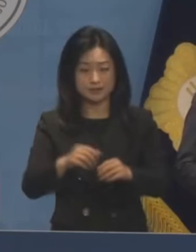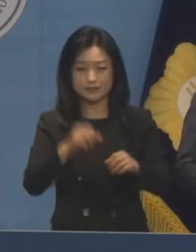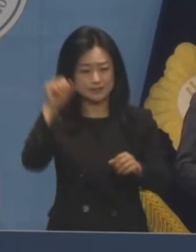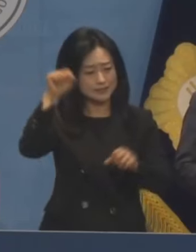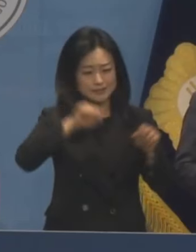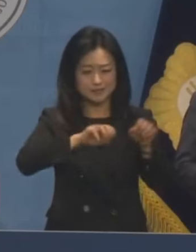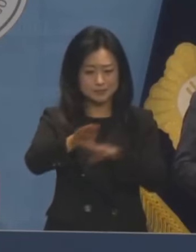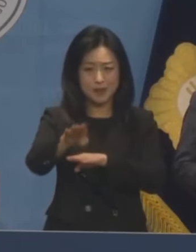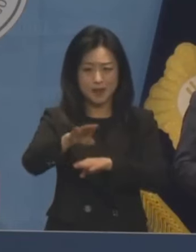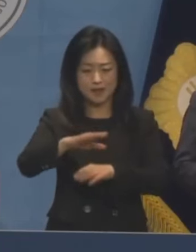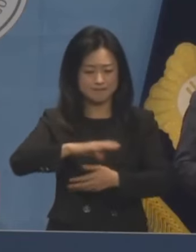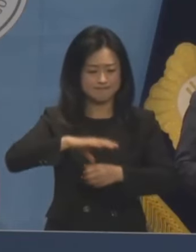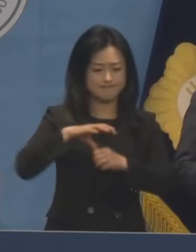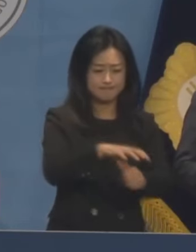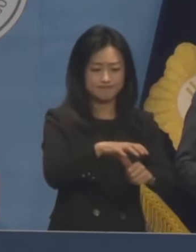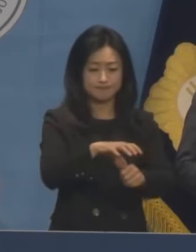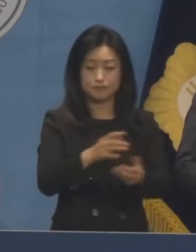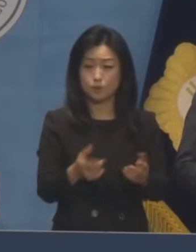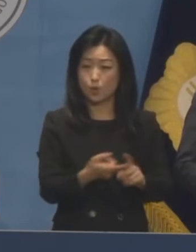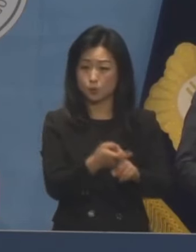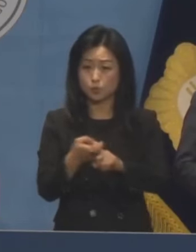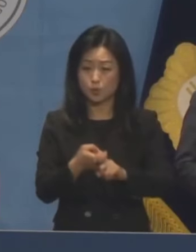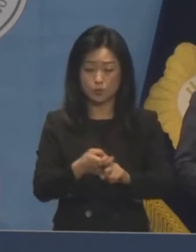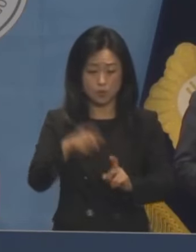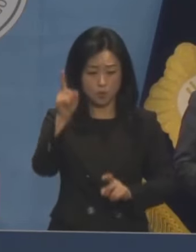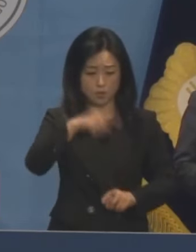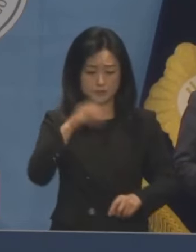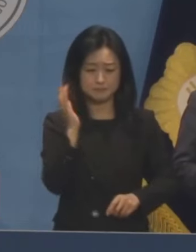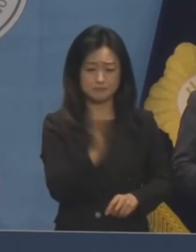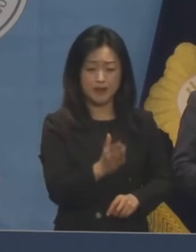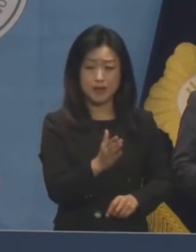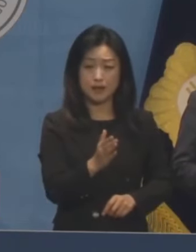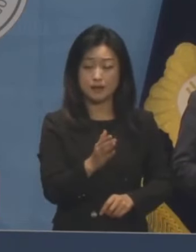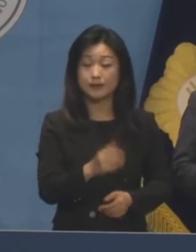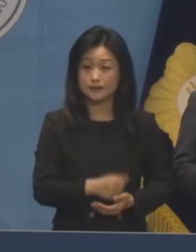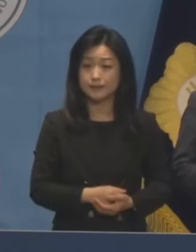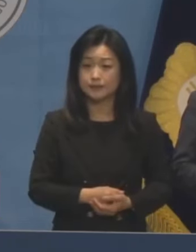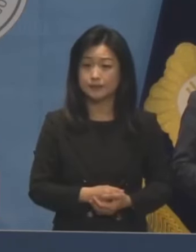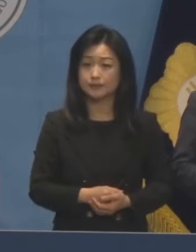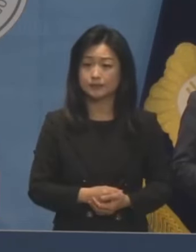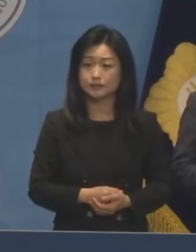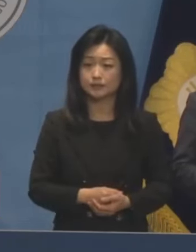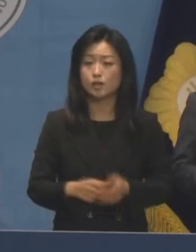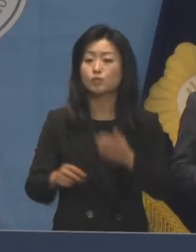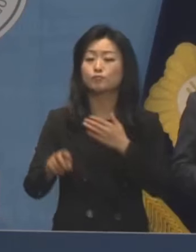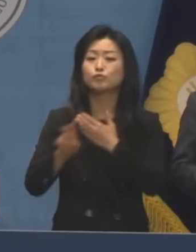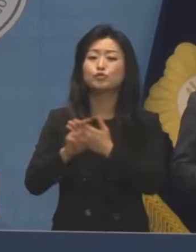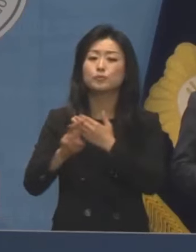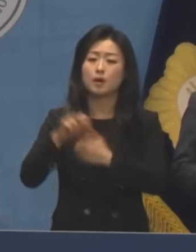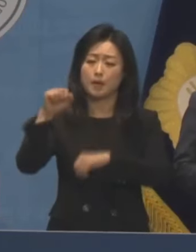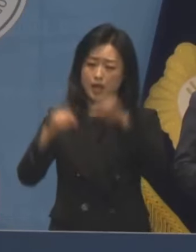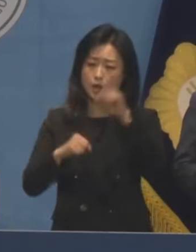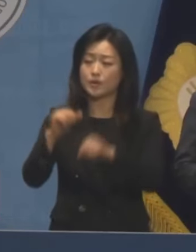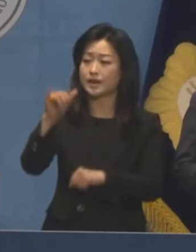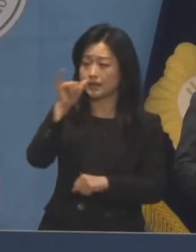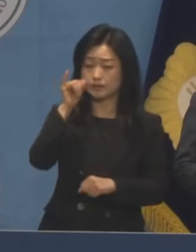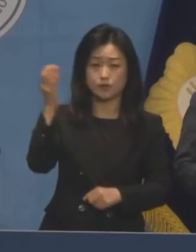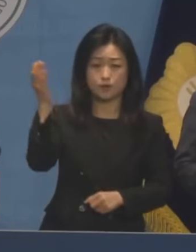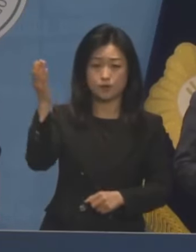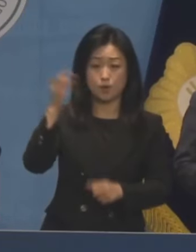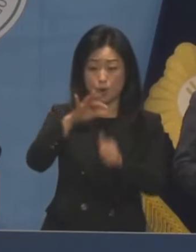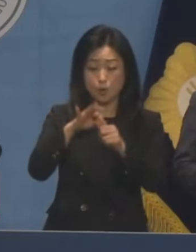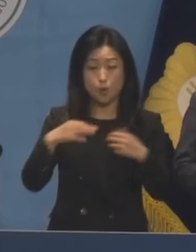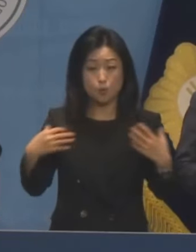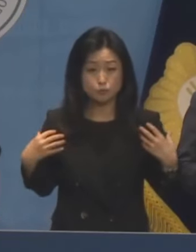농성을 탄압하고 노조원에 대한 출입 제한을 시행하는 등 명확한 부당노동 행위를 행하고 있음에도